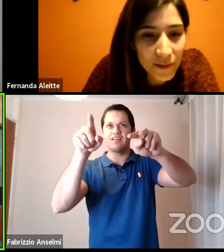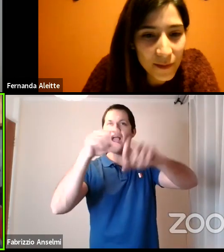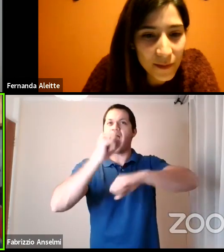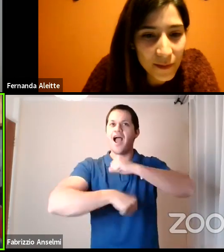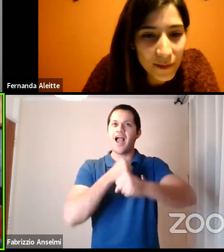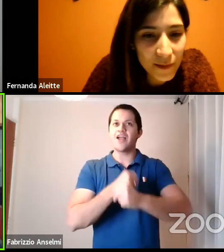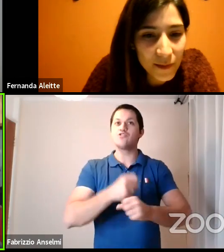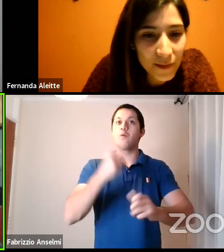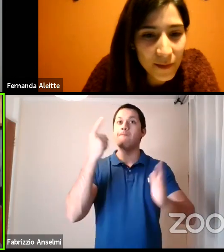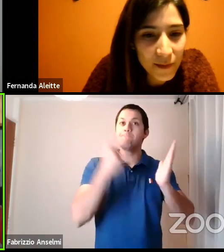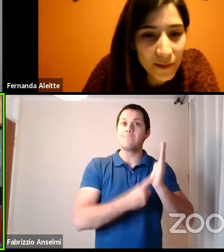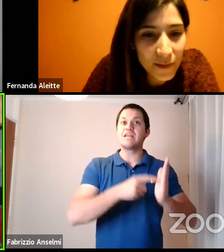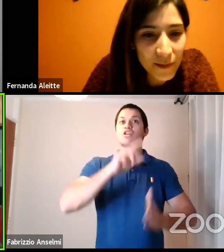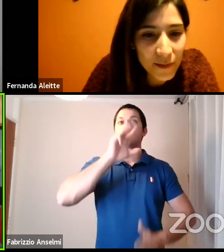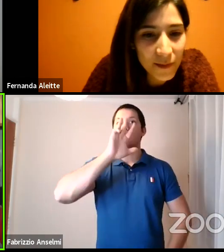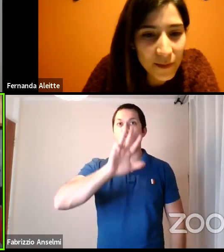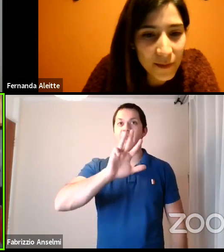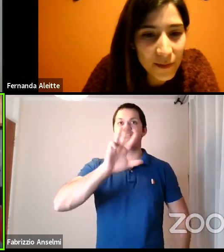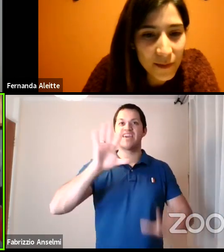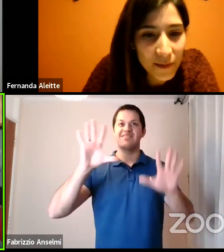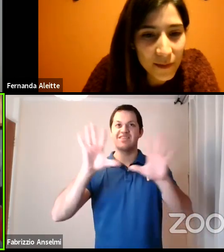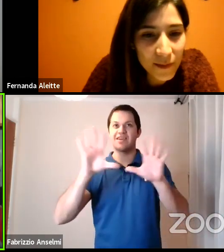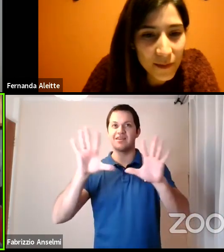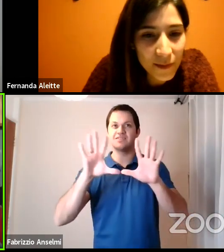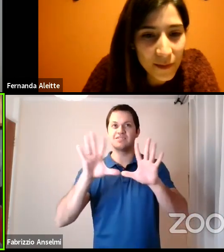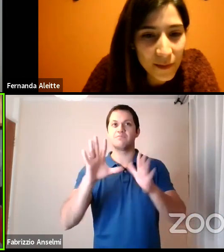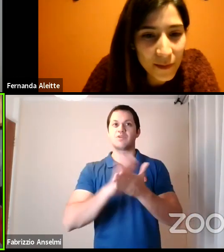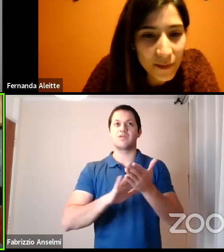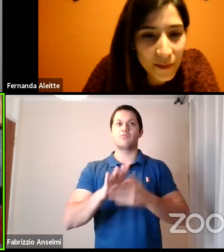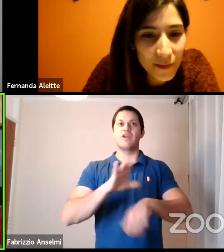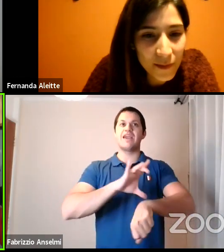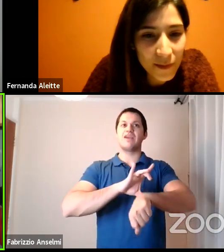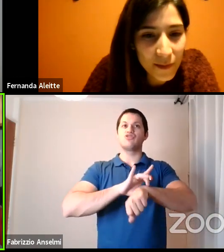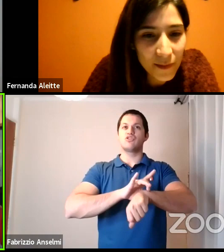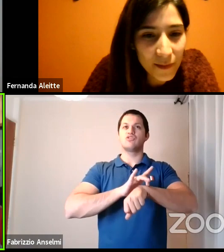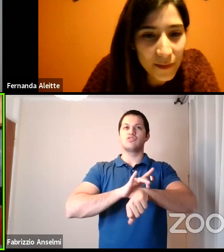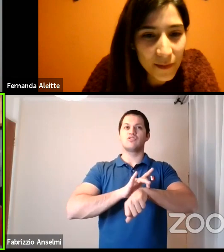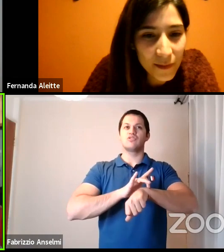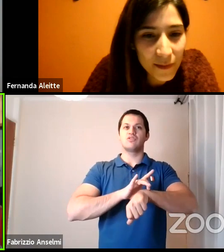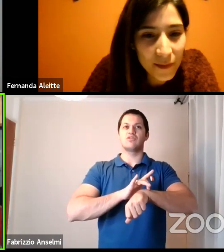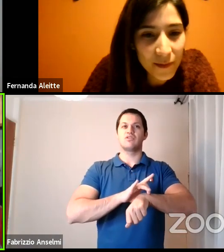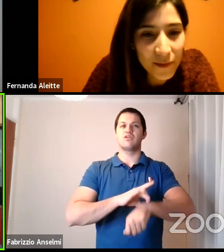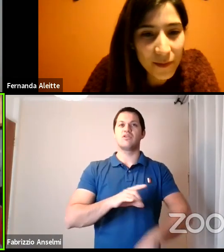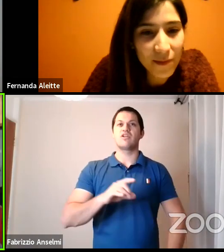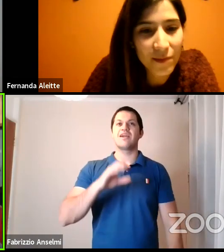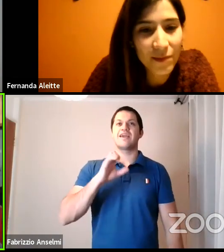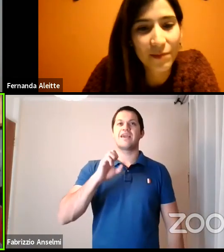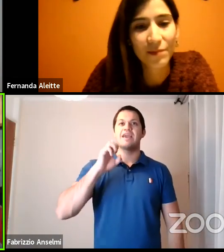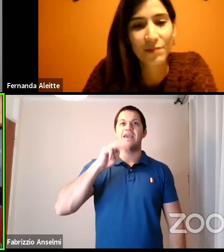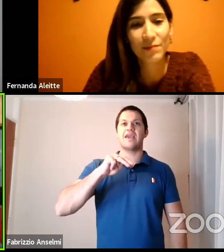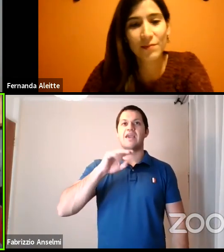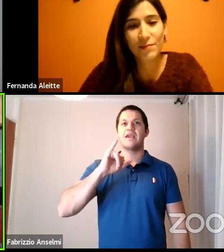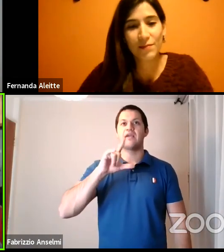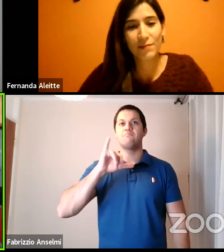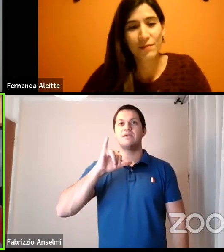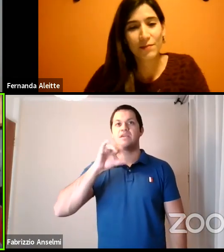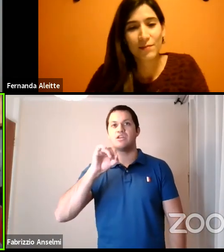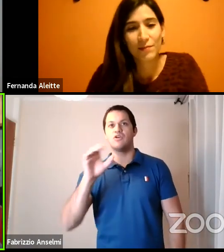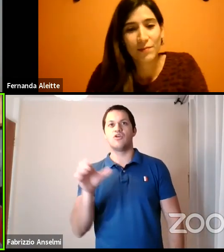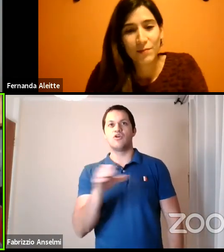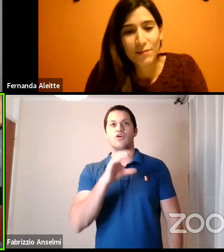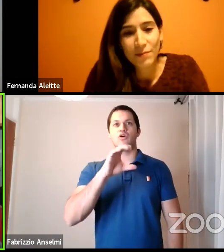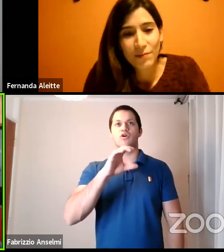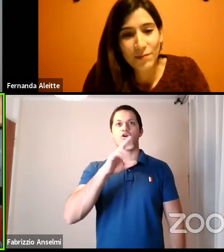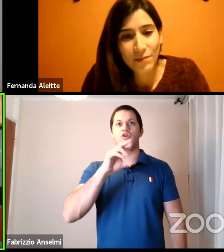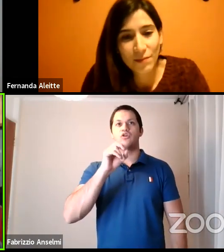nombre, el doctor Emilio Crosiet, nuestro auditorio que tenemos ahí al lado de